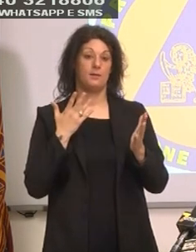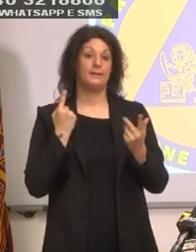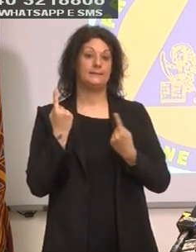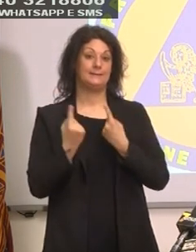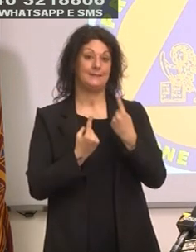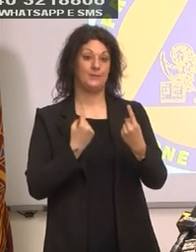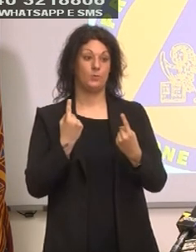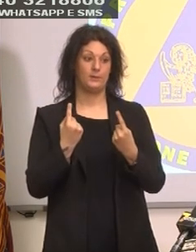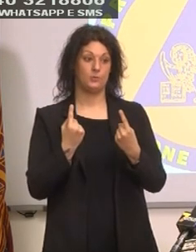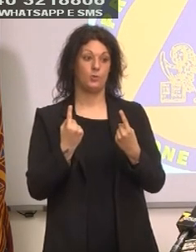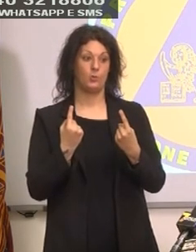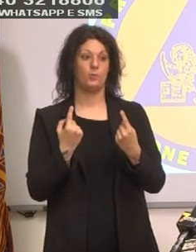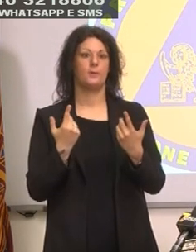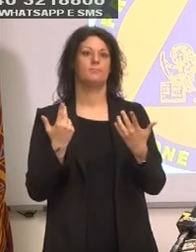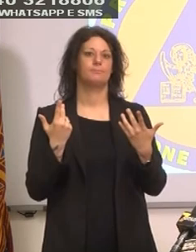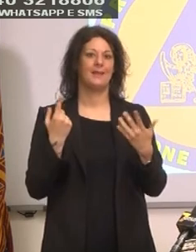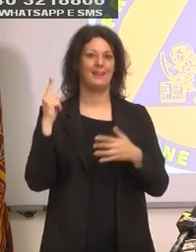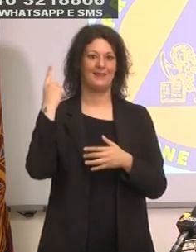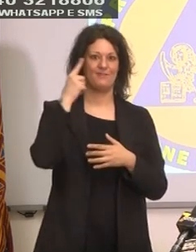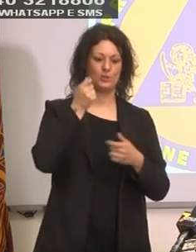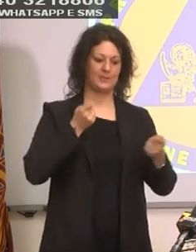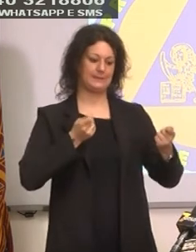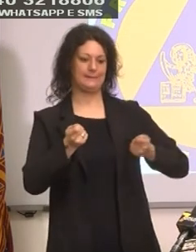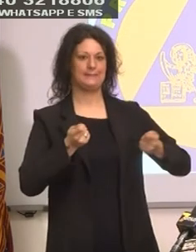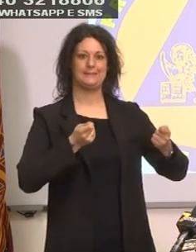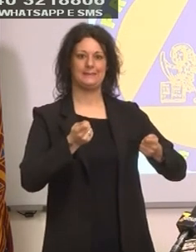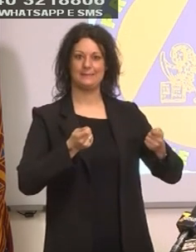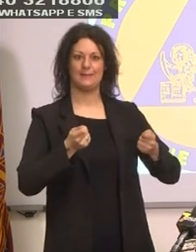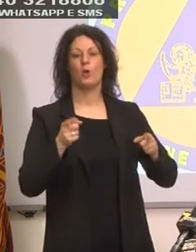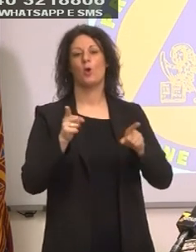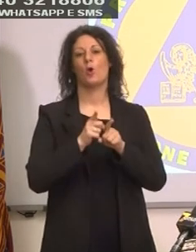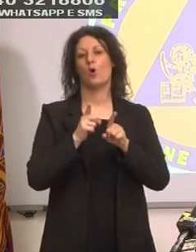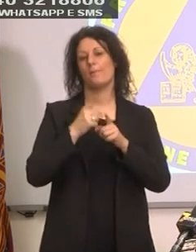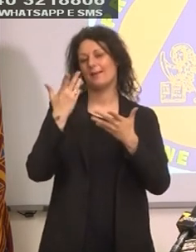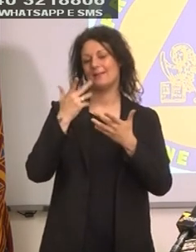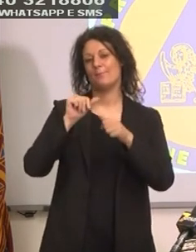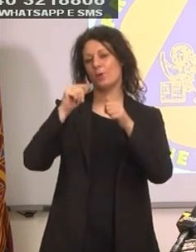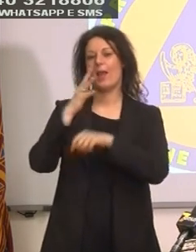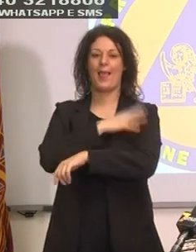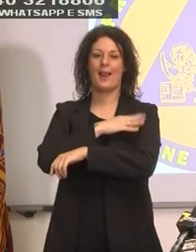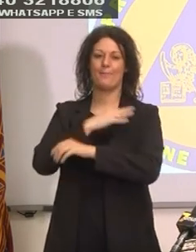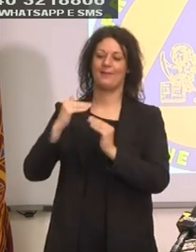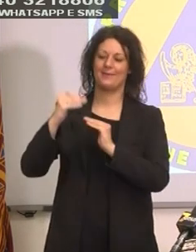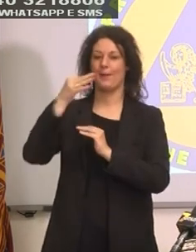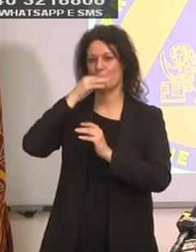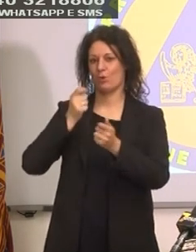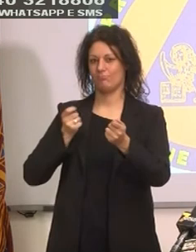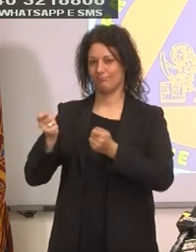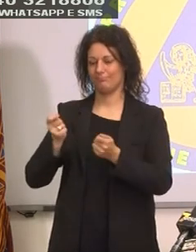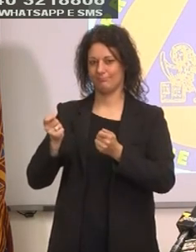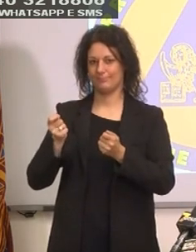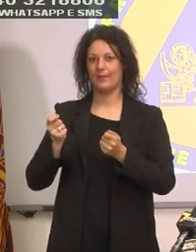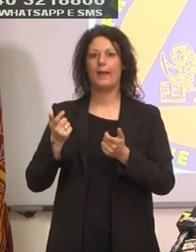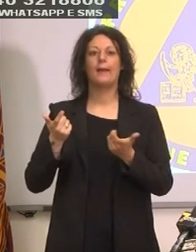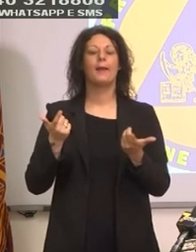è governabile come per dalle elementari in su, e quindi pensare ai distanziamenti, pensare a misure